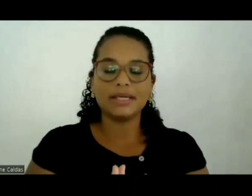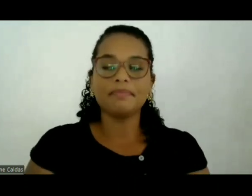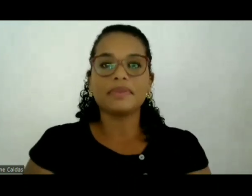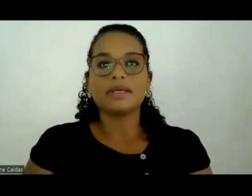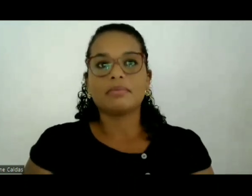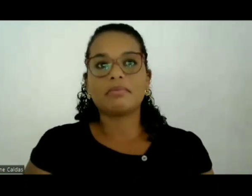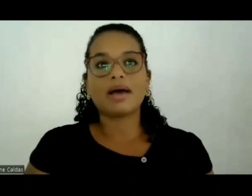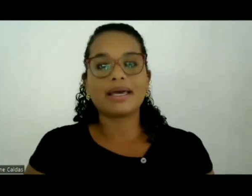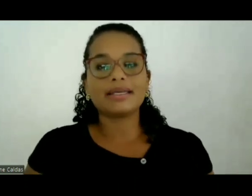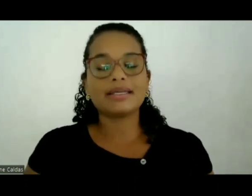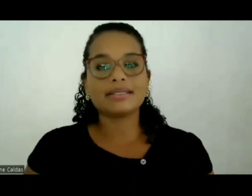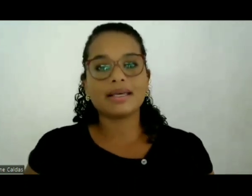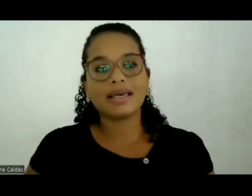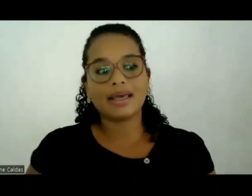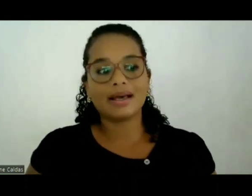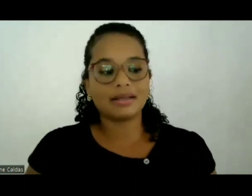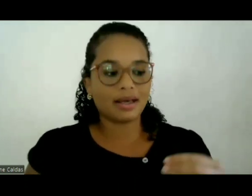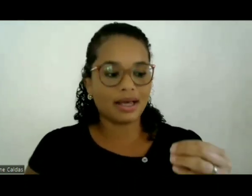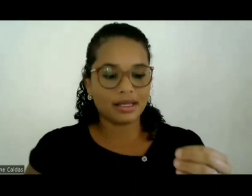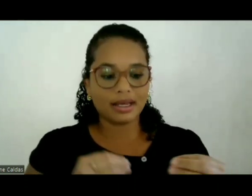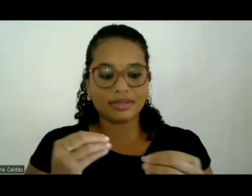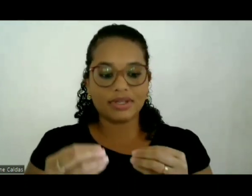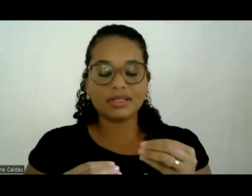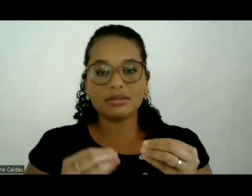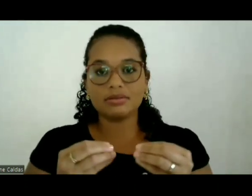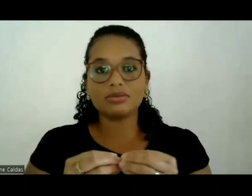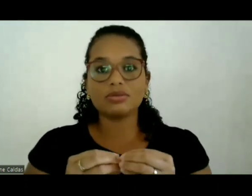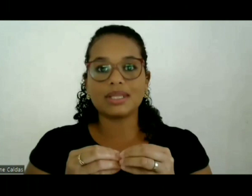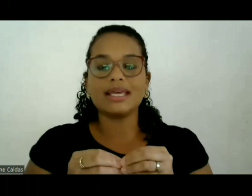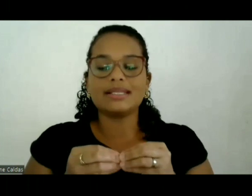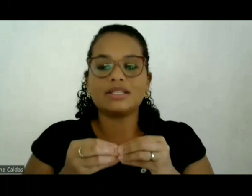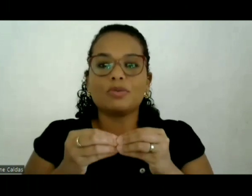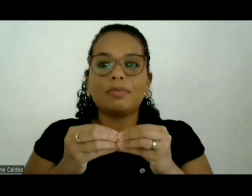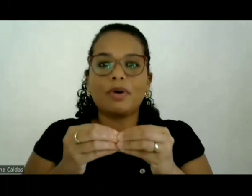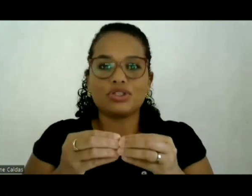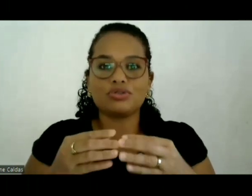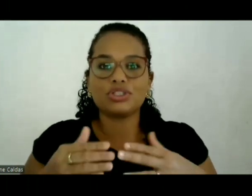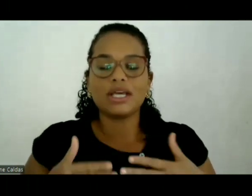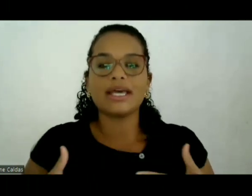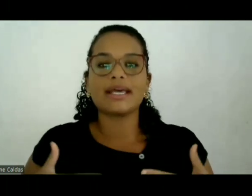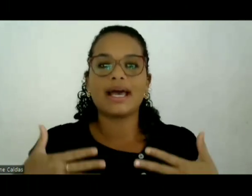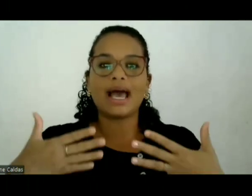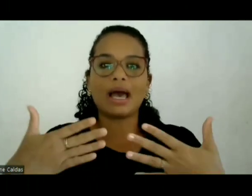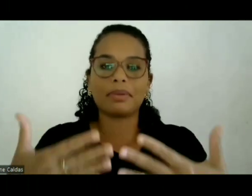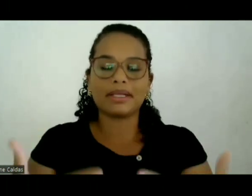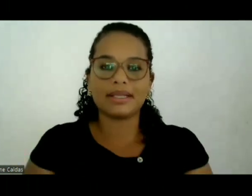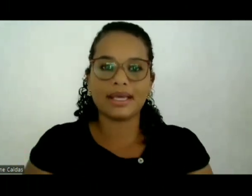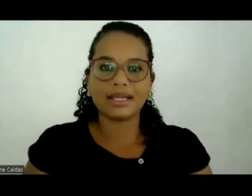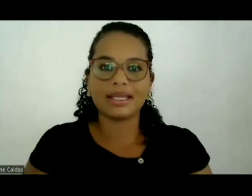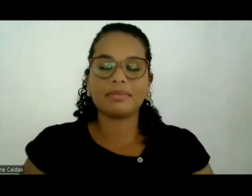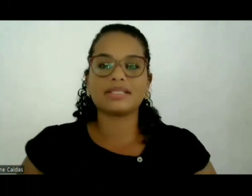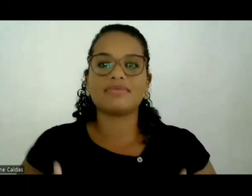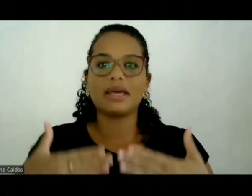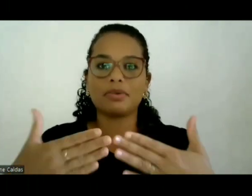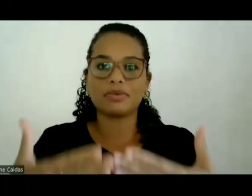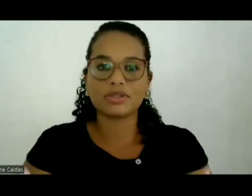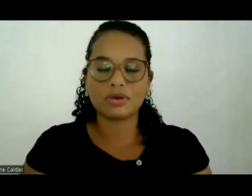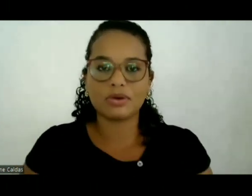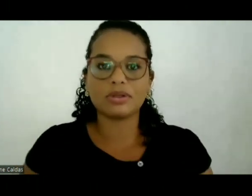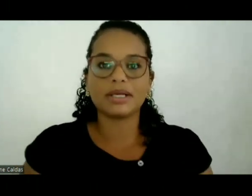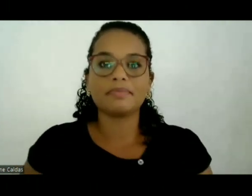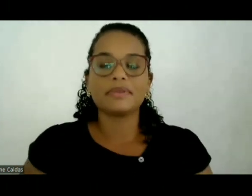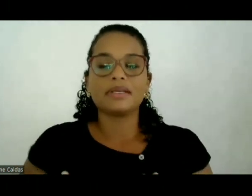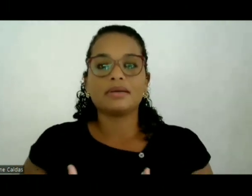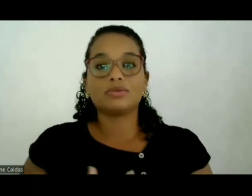comunidade ali, mas às vezes não tem esse suporte, não chega a aprender Libras, vai para